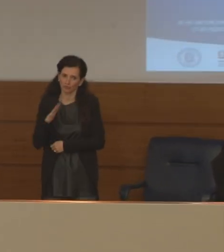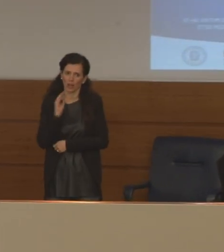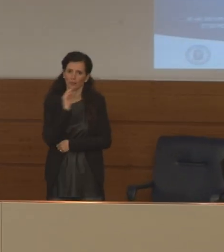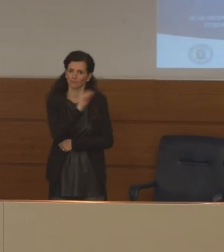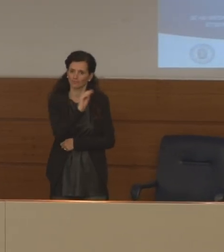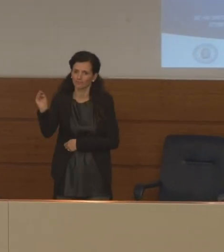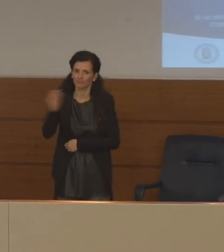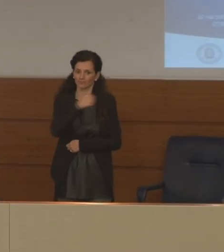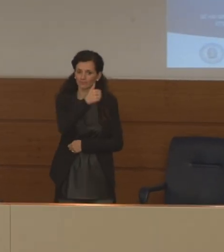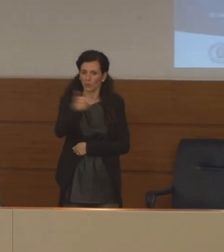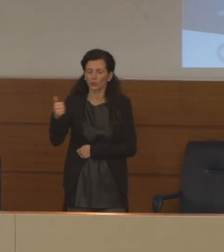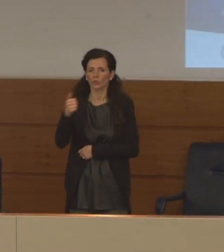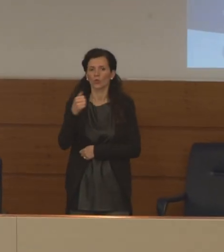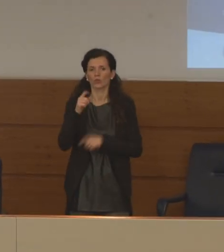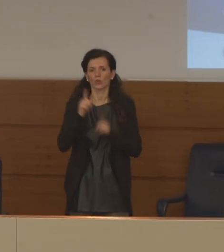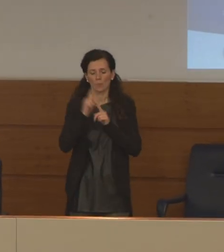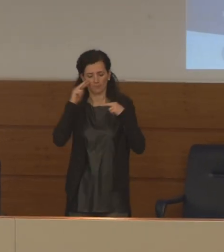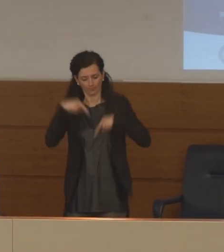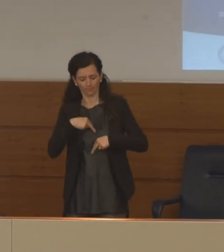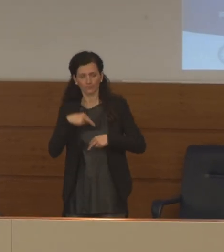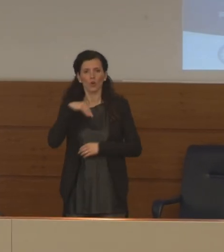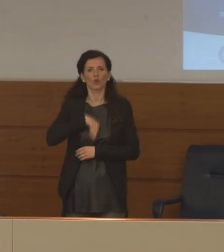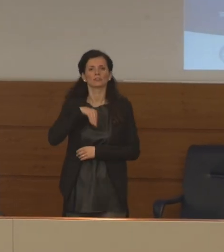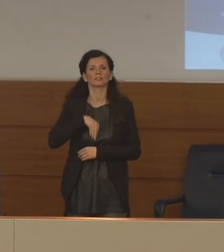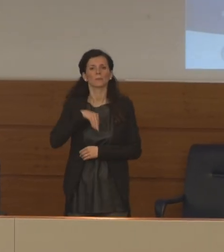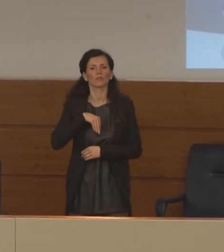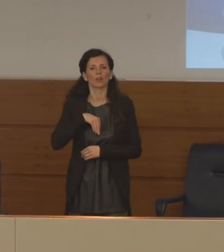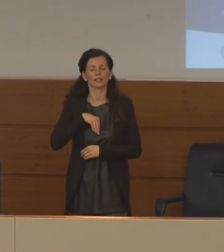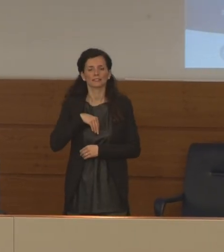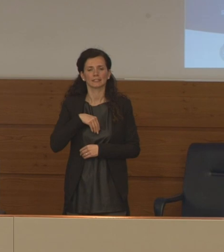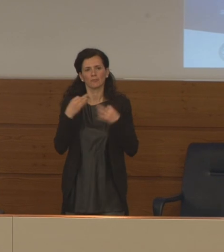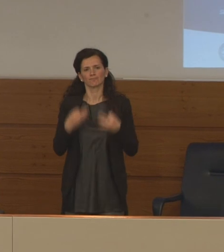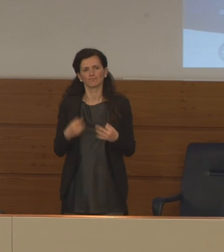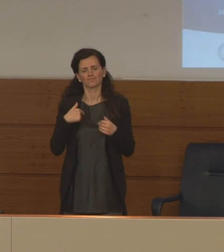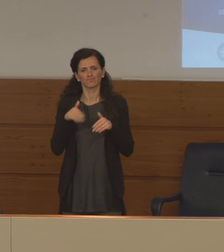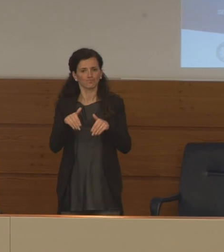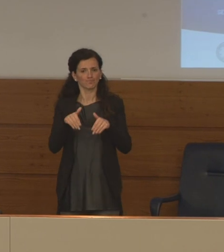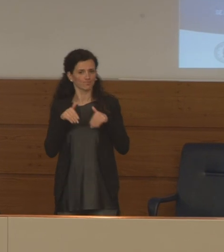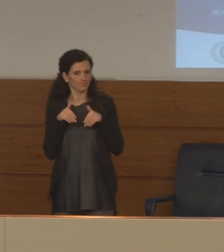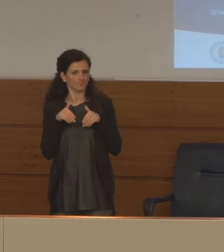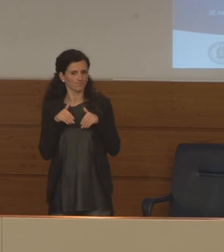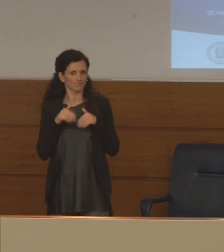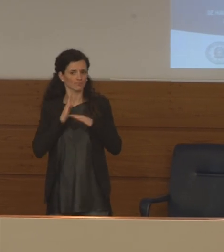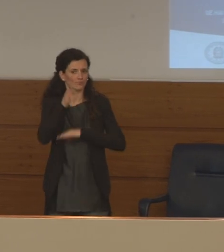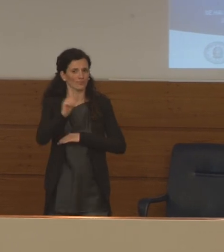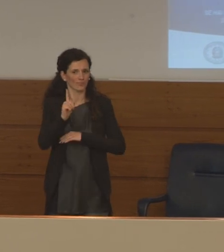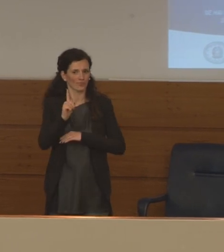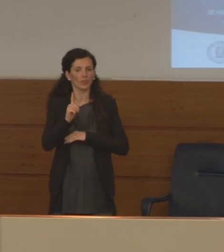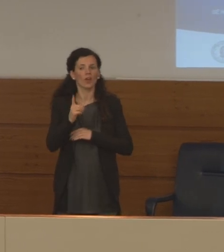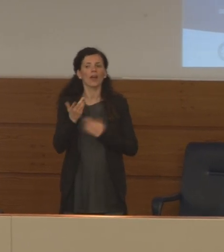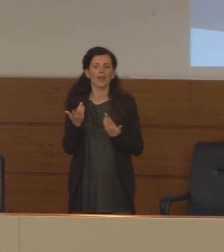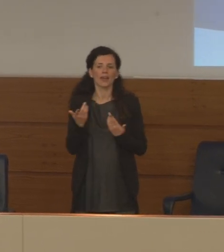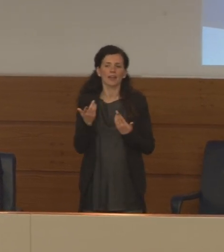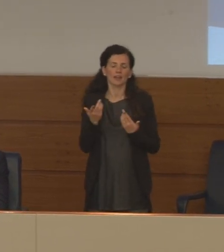solo non c'è stato ma in alcuni casi c'è stata anche un operazione di marketing a dir poco